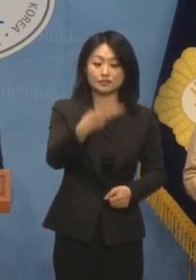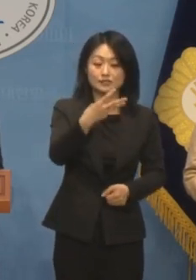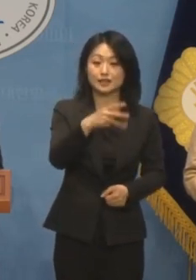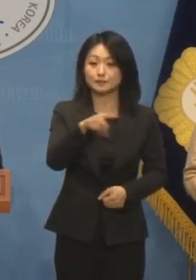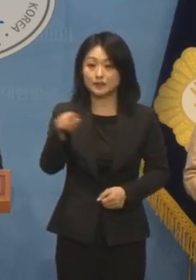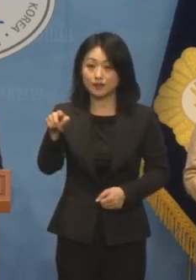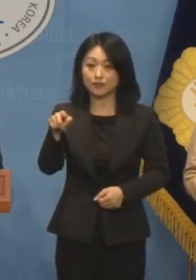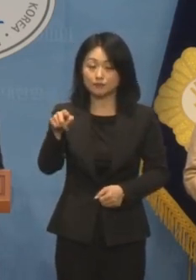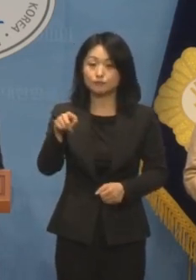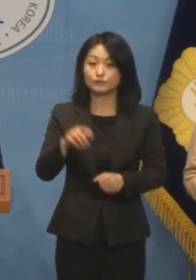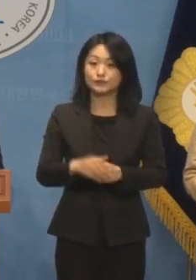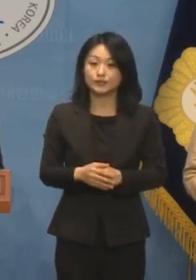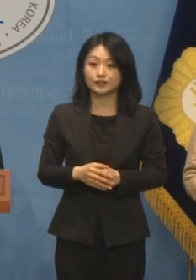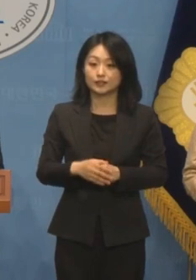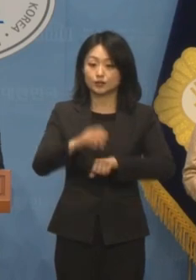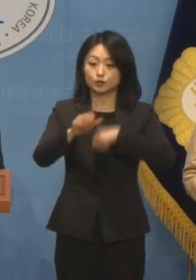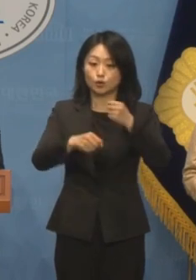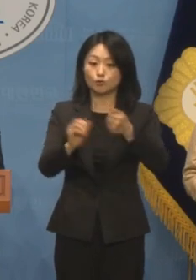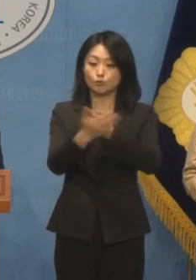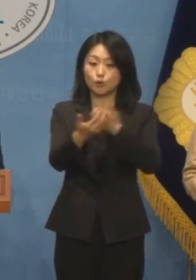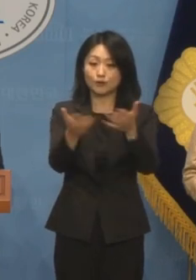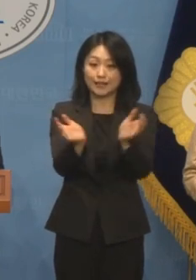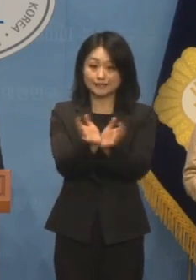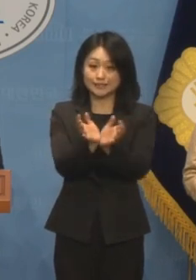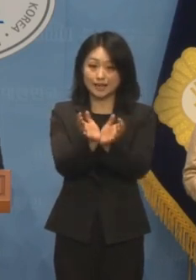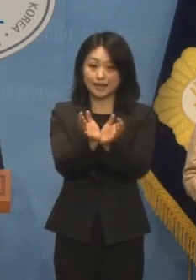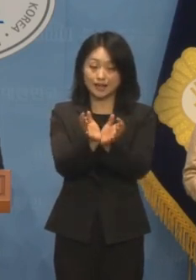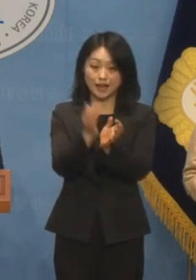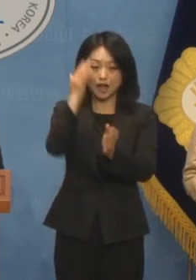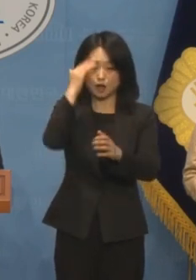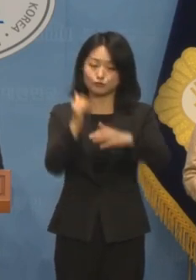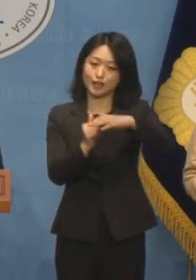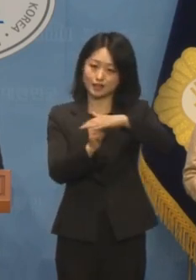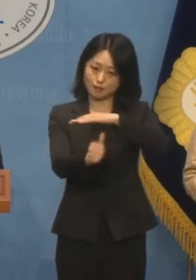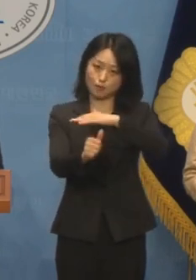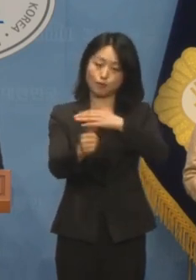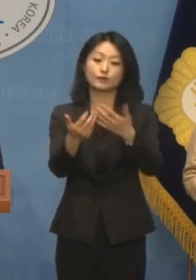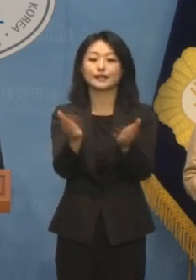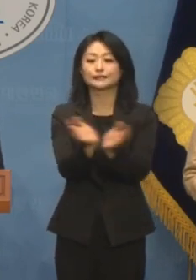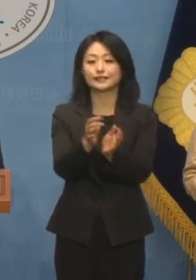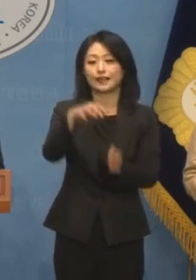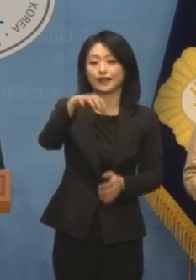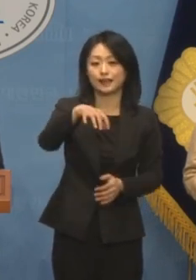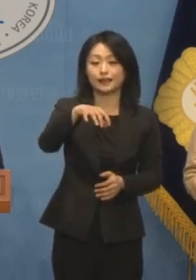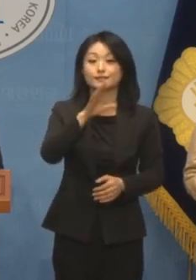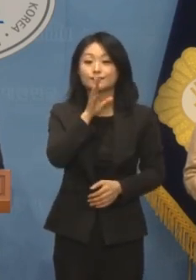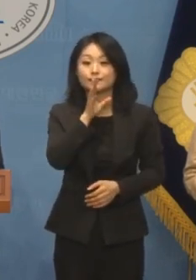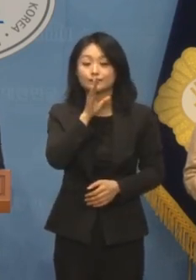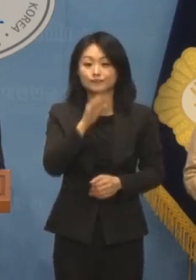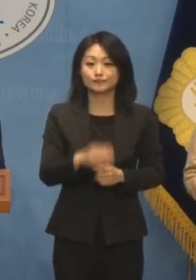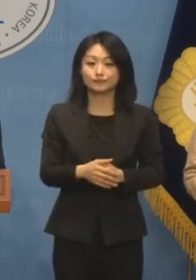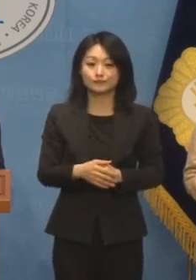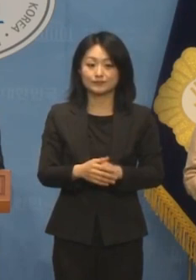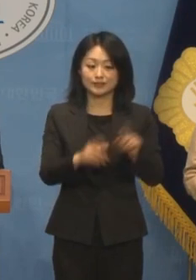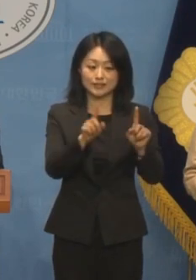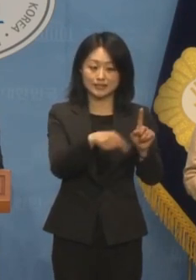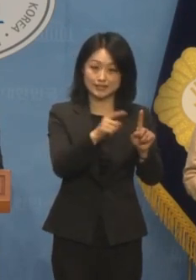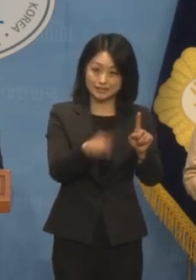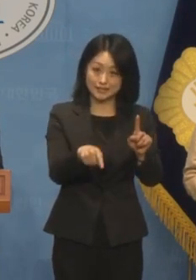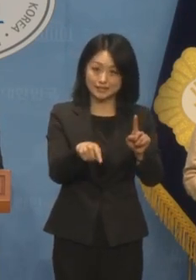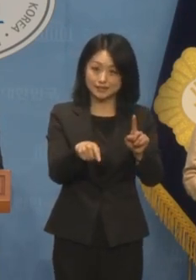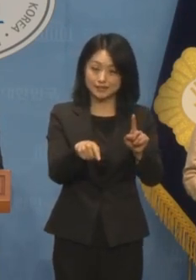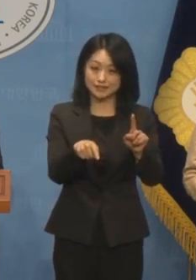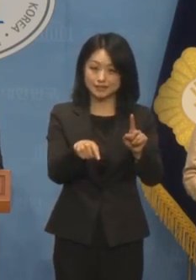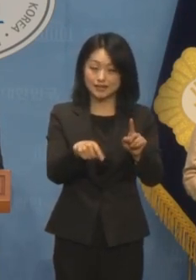단체 카라는 20년 만에 한국을 대표하는 동물단체로 성장했습니다. 반상근 활동가 1인으로 시작한